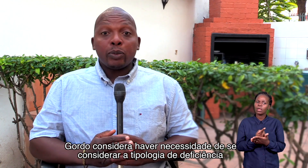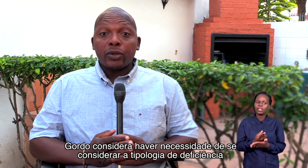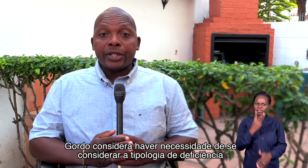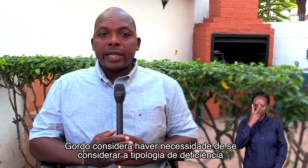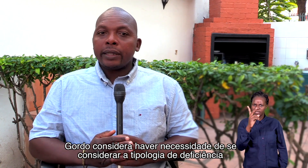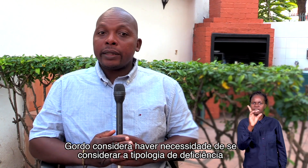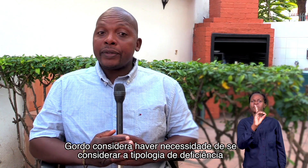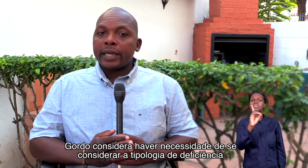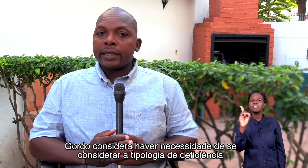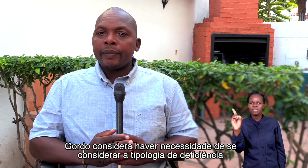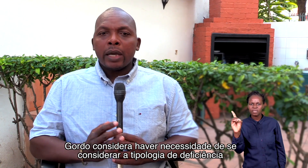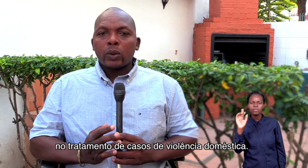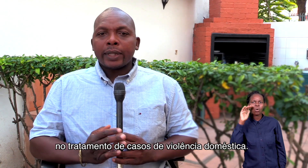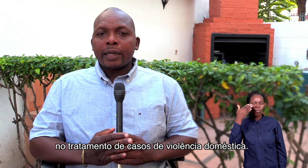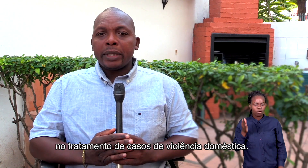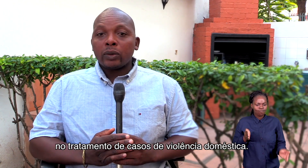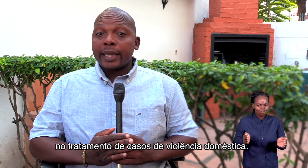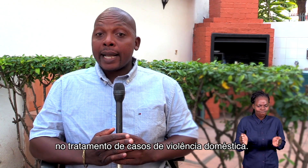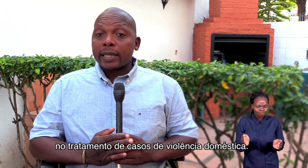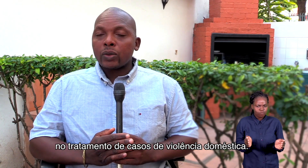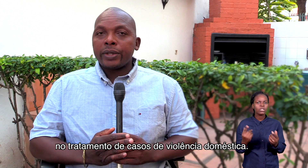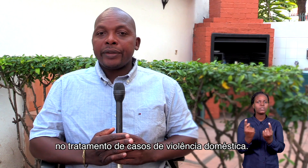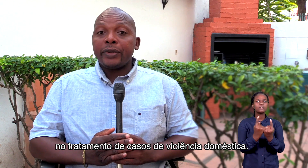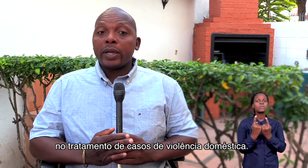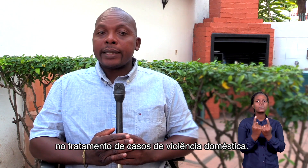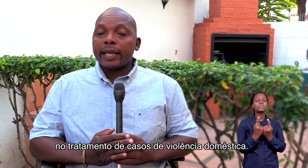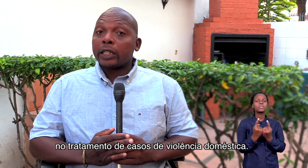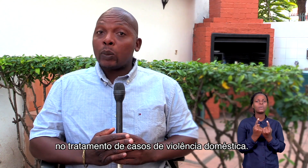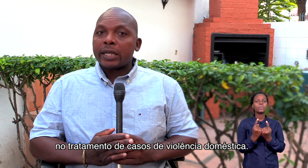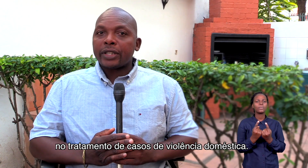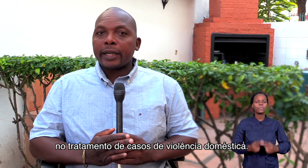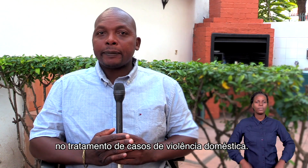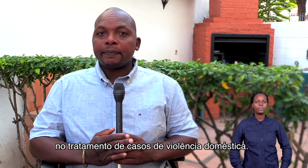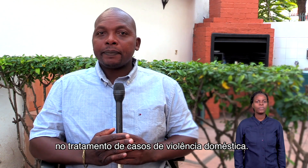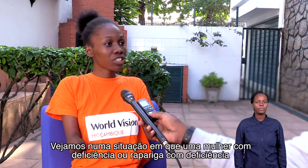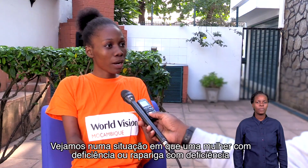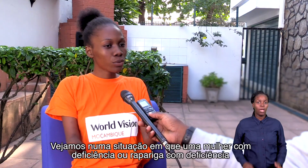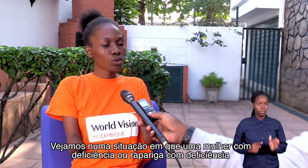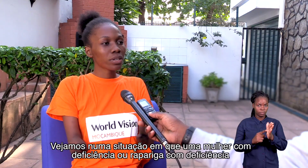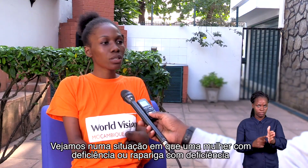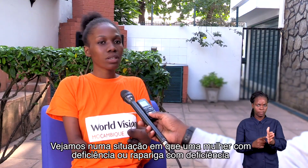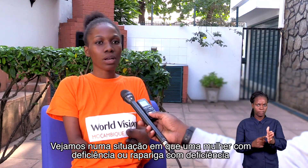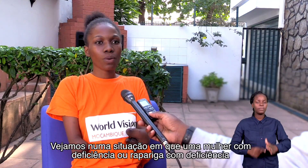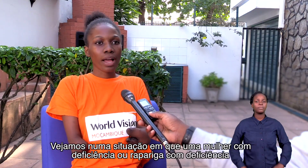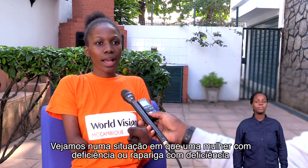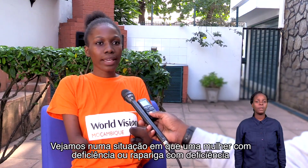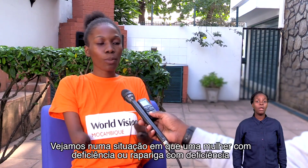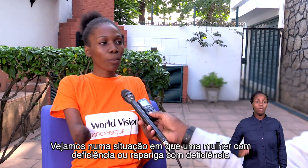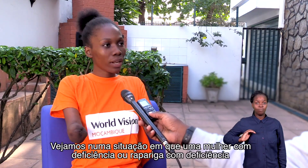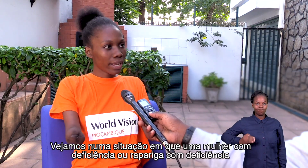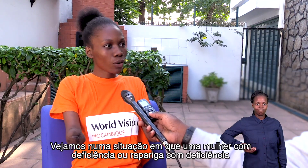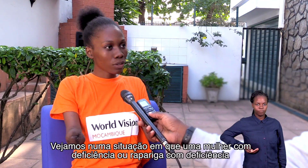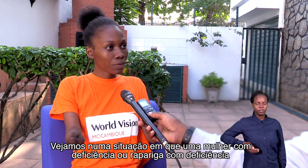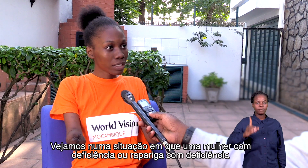a tipologia de deficiência no tratamento de casos de violência doméstica. Vejamos, numa situação em